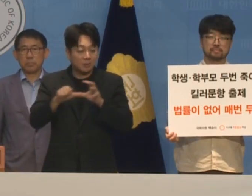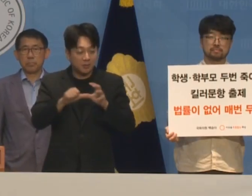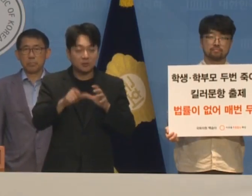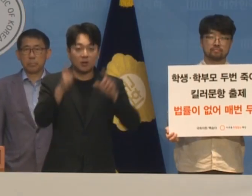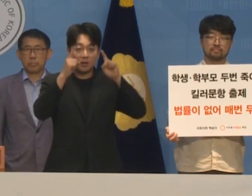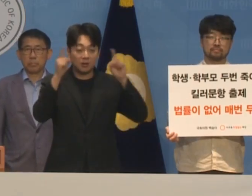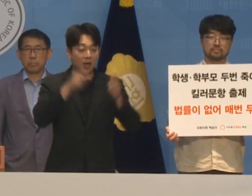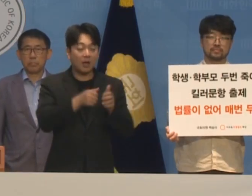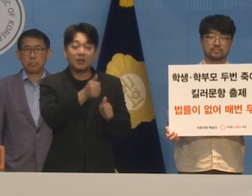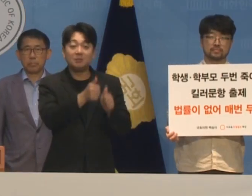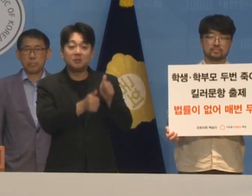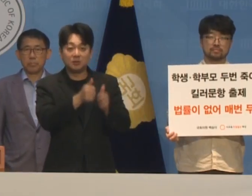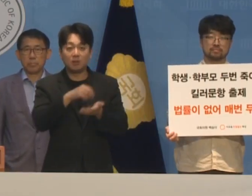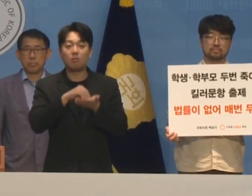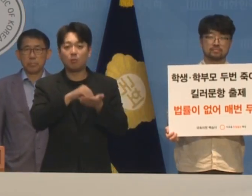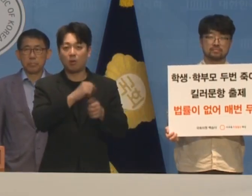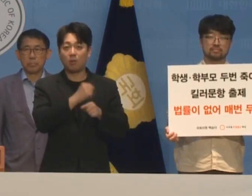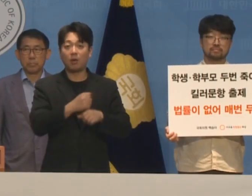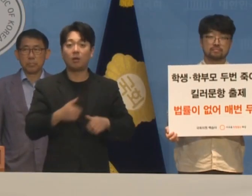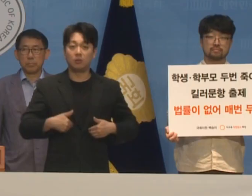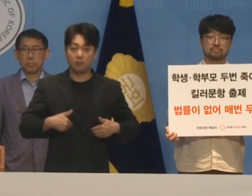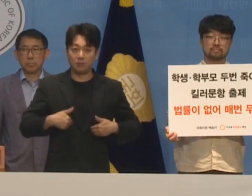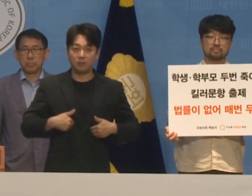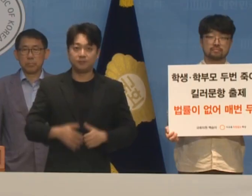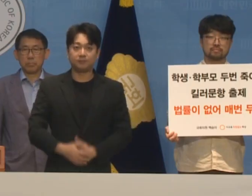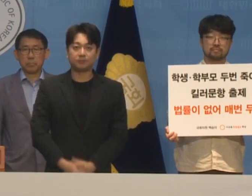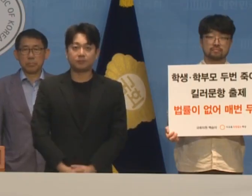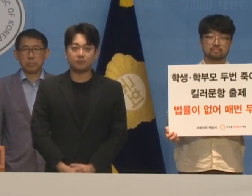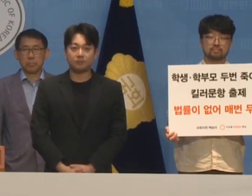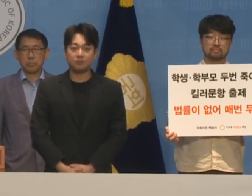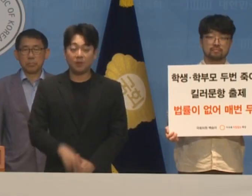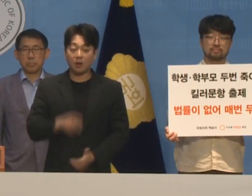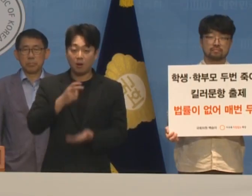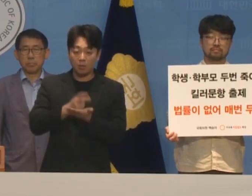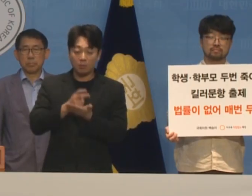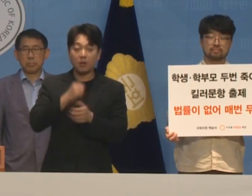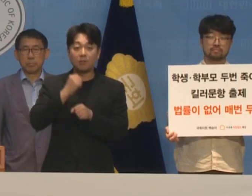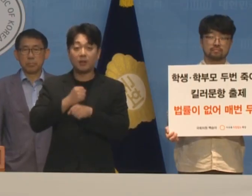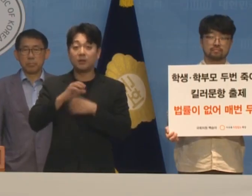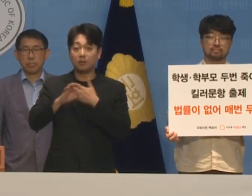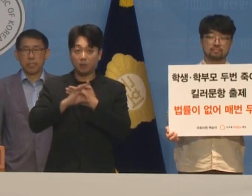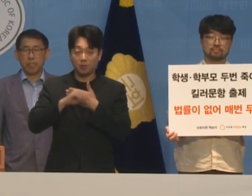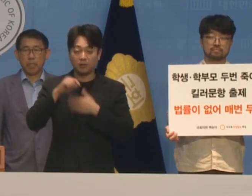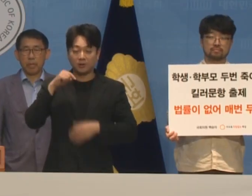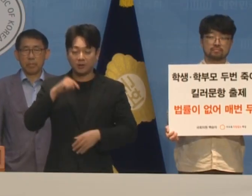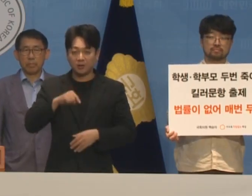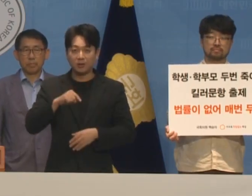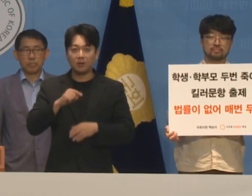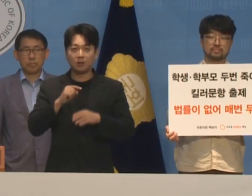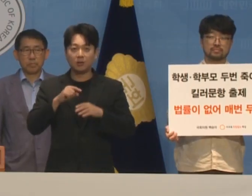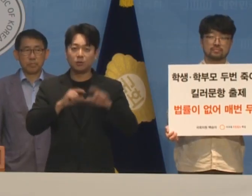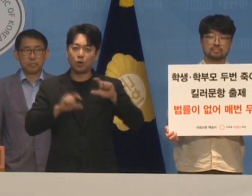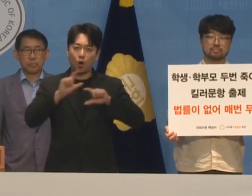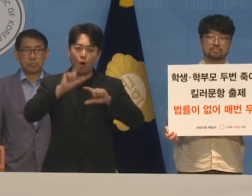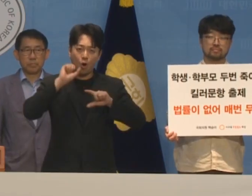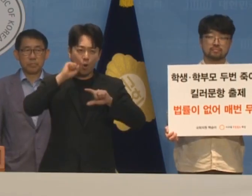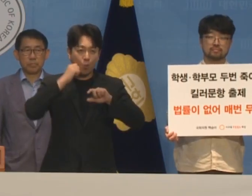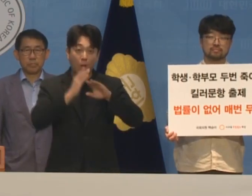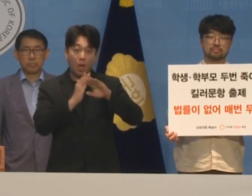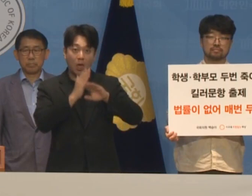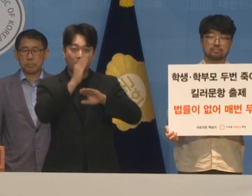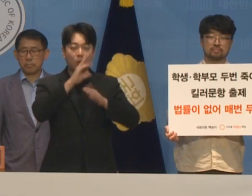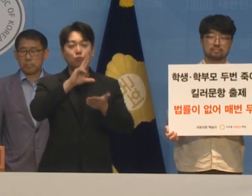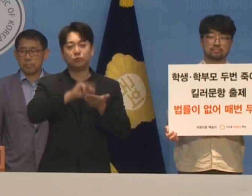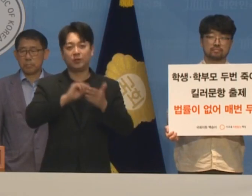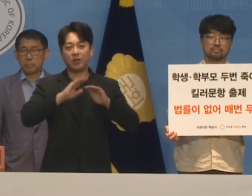대상에 포함되면 고교 교육과정을 벗어난 문제 출제가 어려워지게 될 것입니다. 더불어민주당 백승하 국회의원